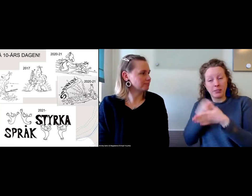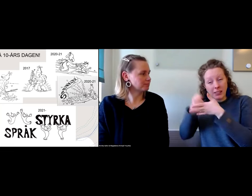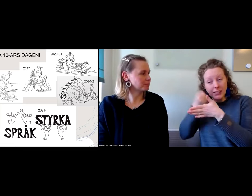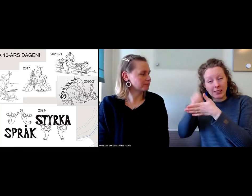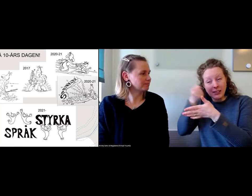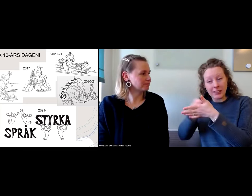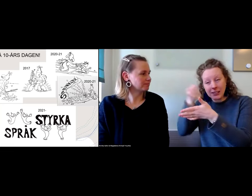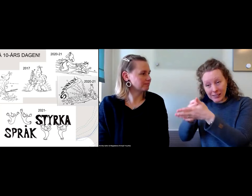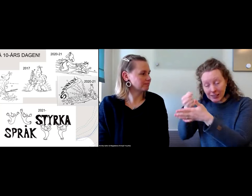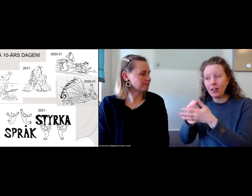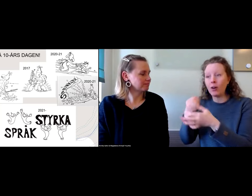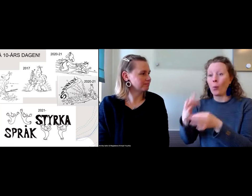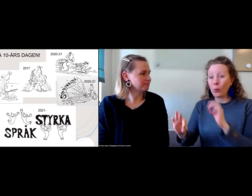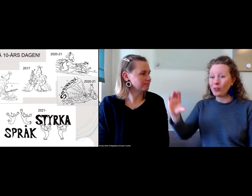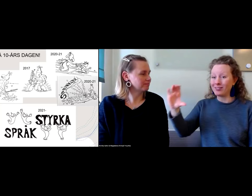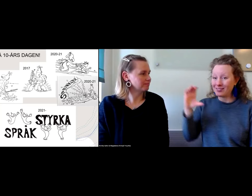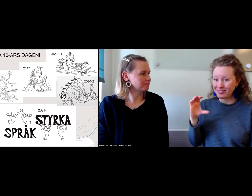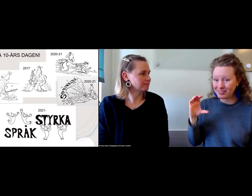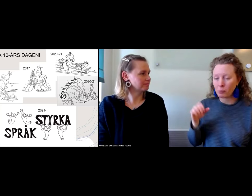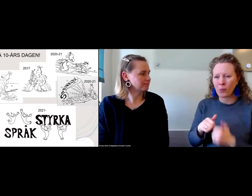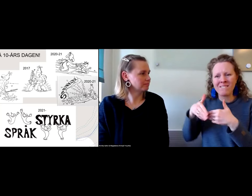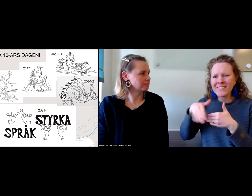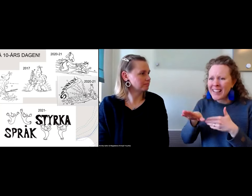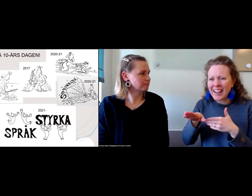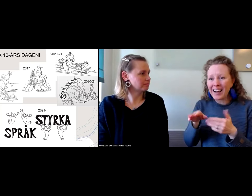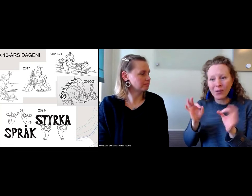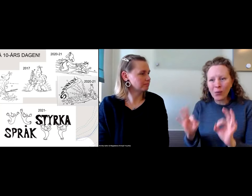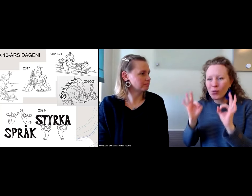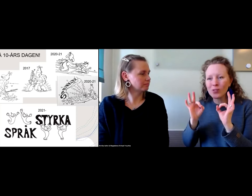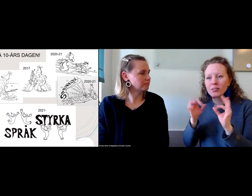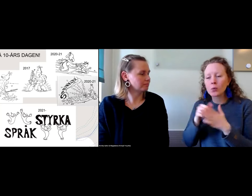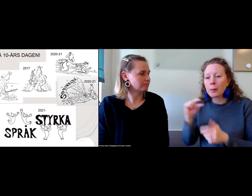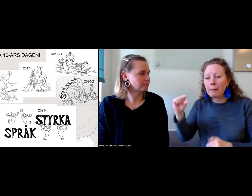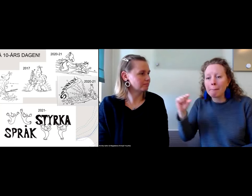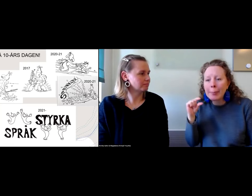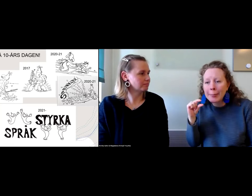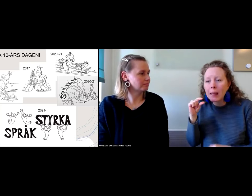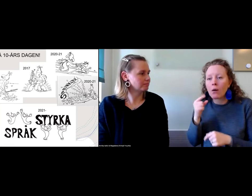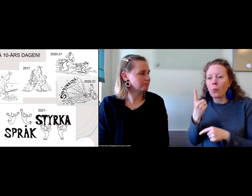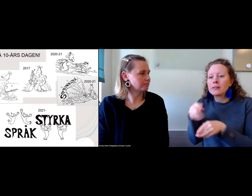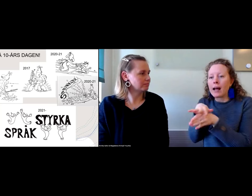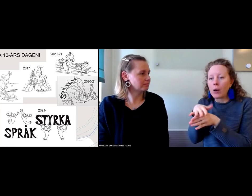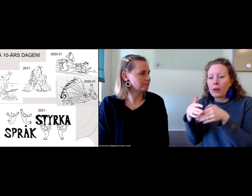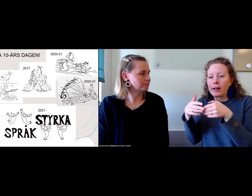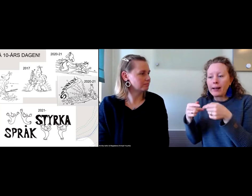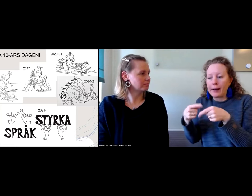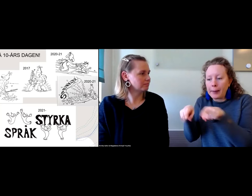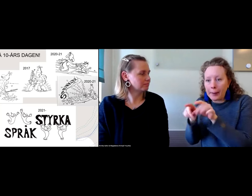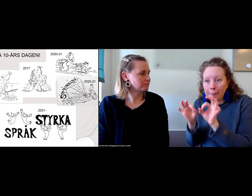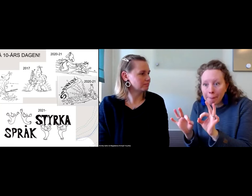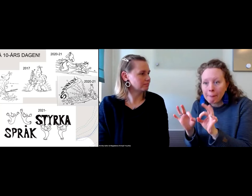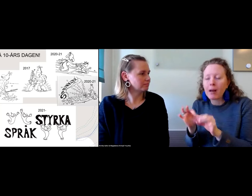mitään voida saada valmiiksi. Ja sitten ennen kuin se lähti liikkeelle, niin kuinka monta vuotta me jouduimme tekemään sitä taistelua